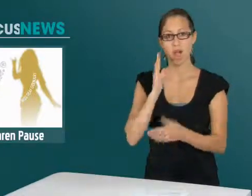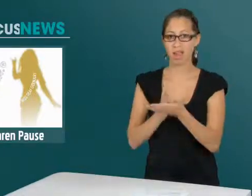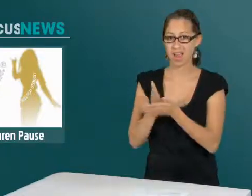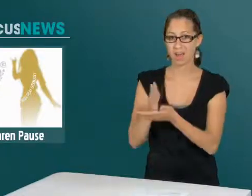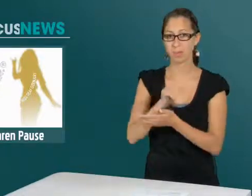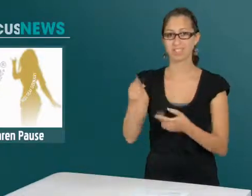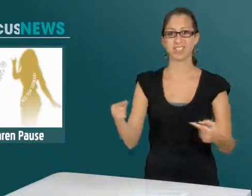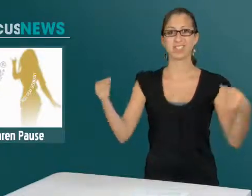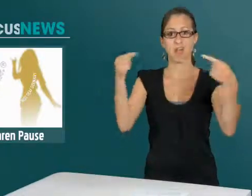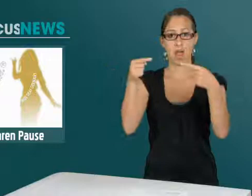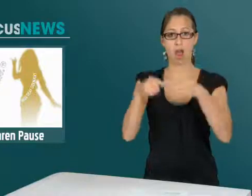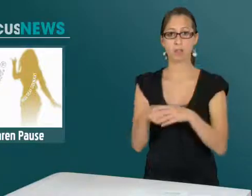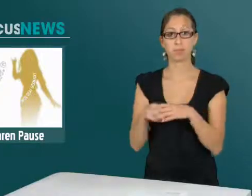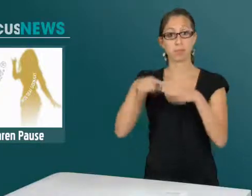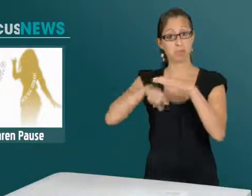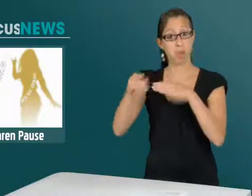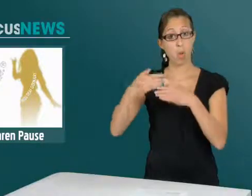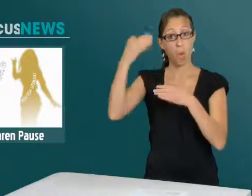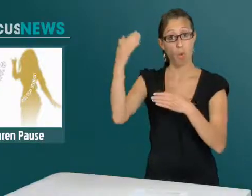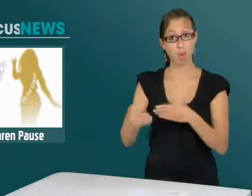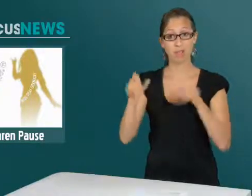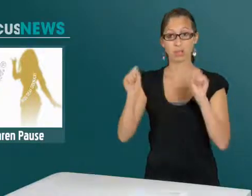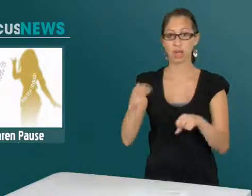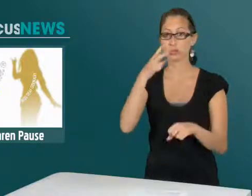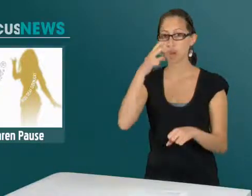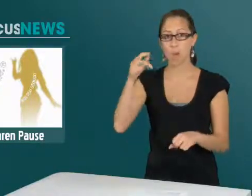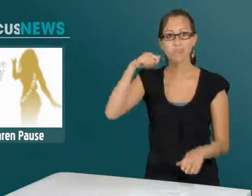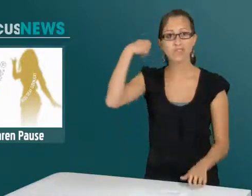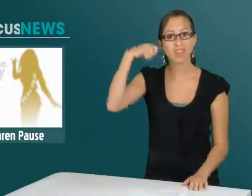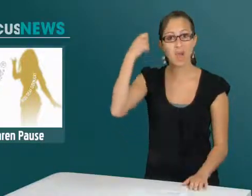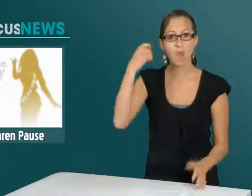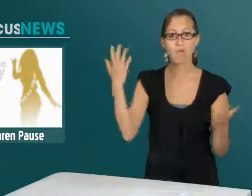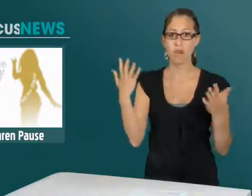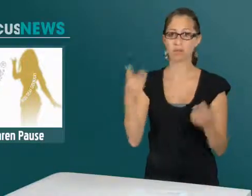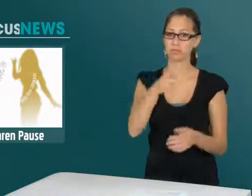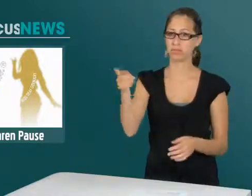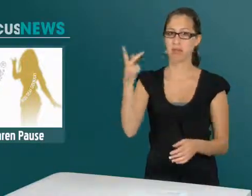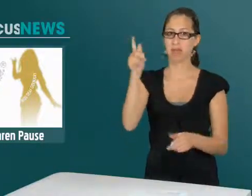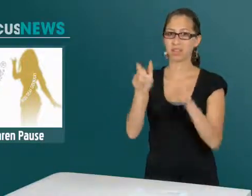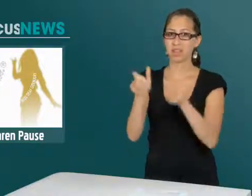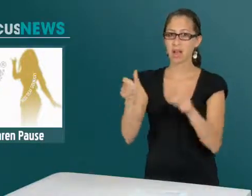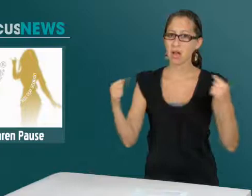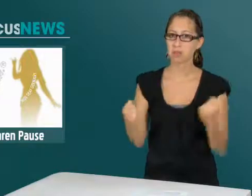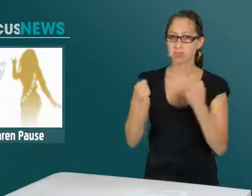fünf tage auf der homepage wird informiert was von den kandidatinnen verlangt wird